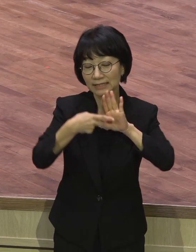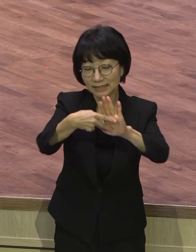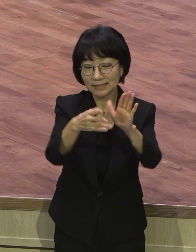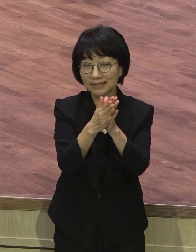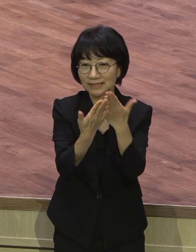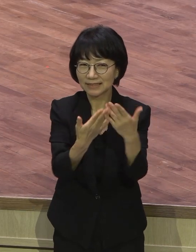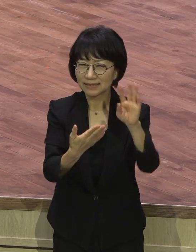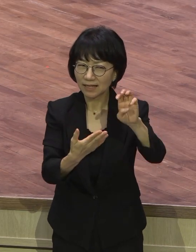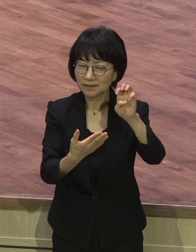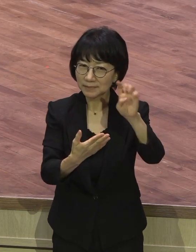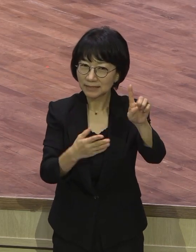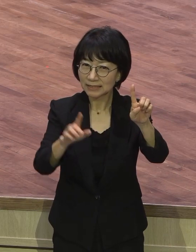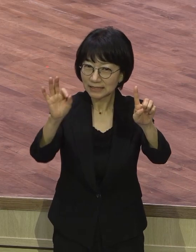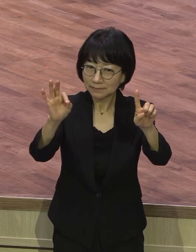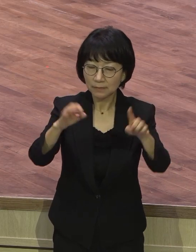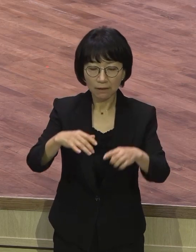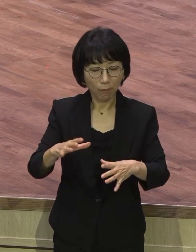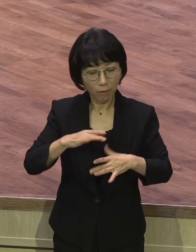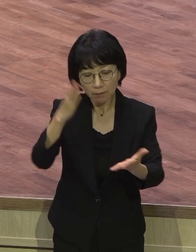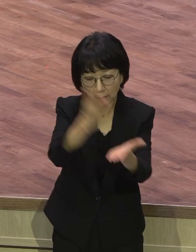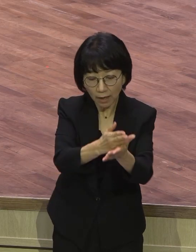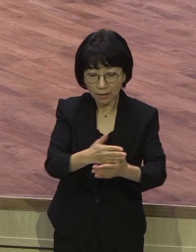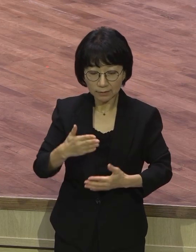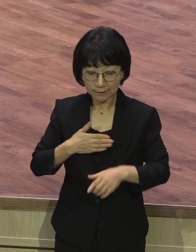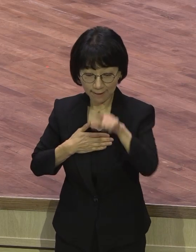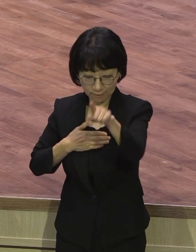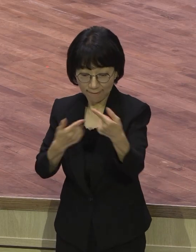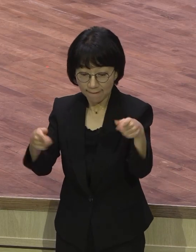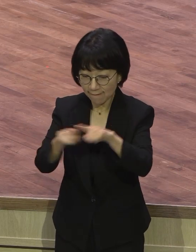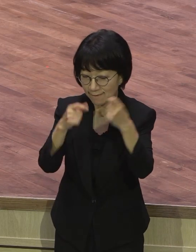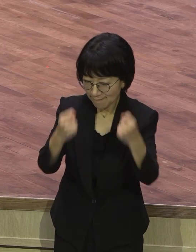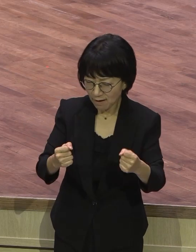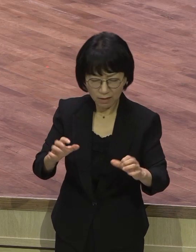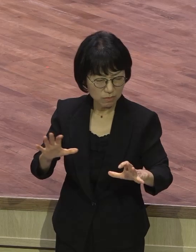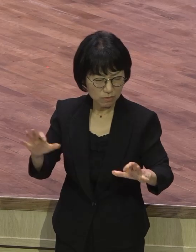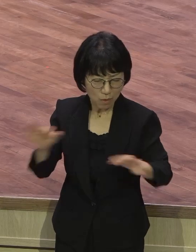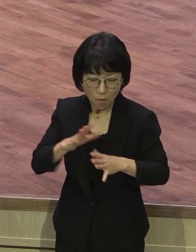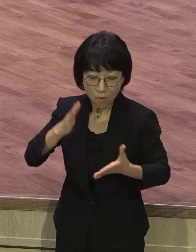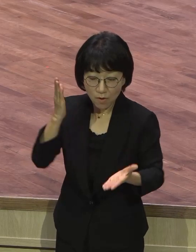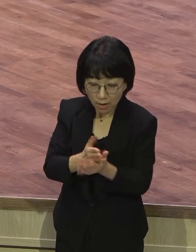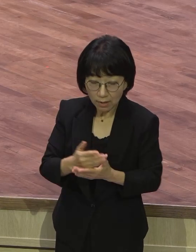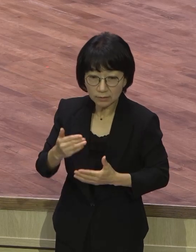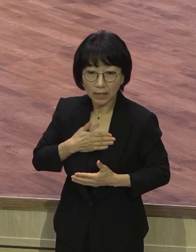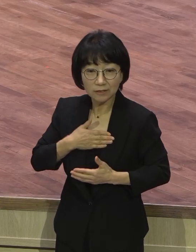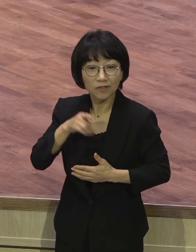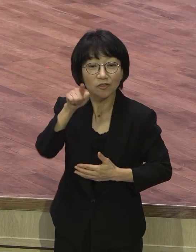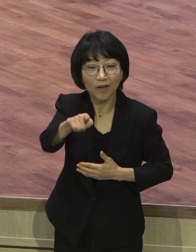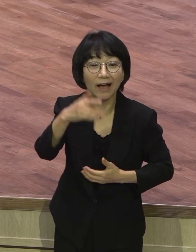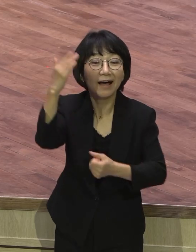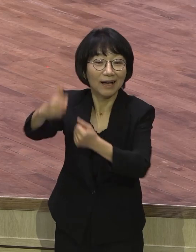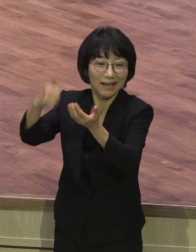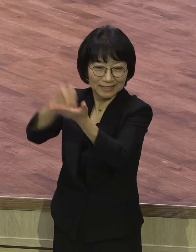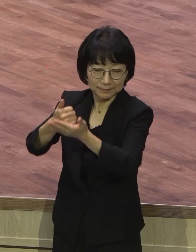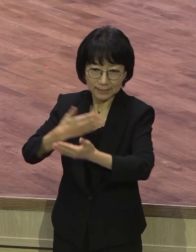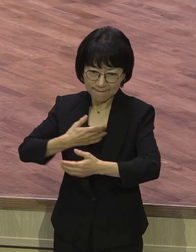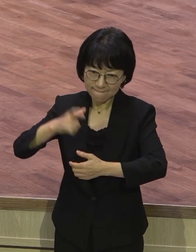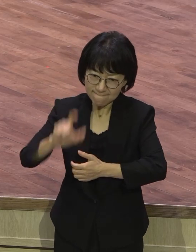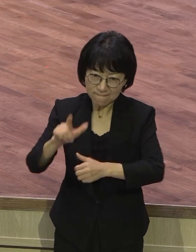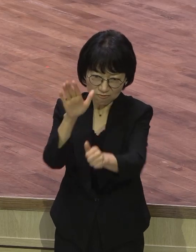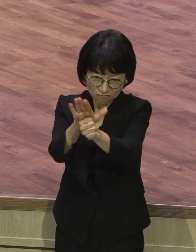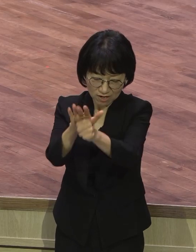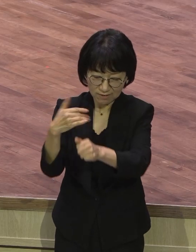41장 10절에 두려워하지 말라 내가 너와 함께 합니다 놀라지 말라 나는 내 하나님 됨이라 내가 너를 구식하리라